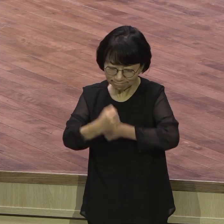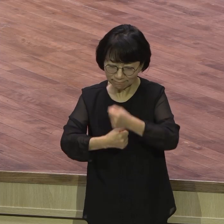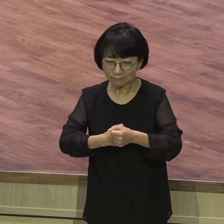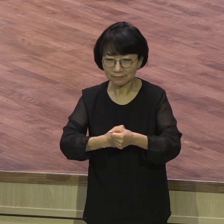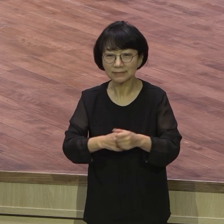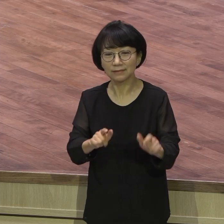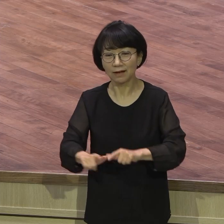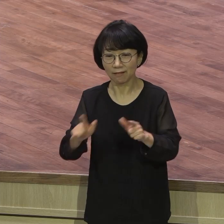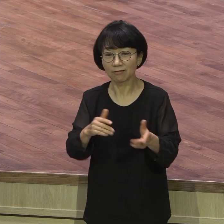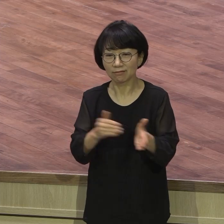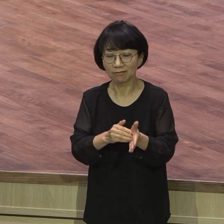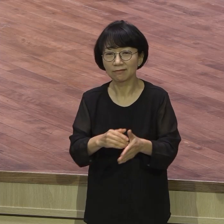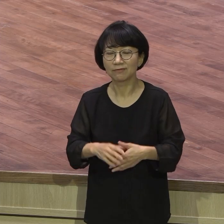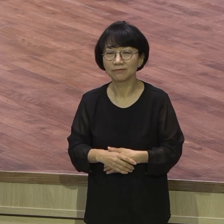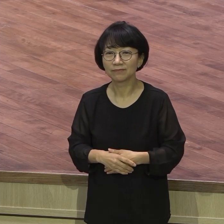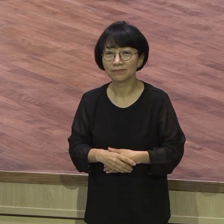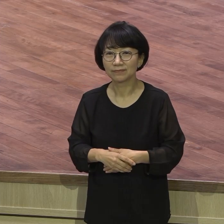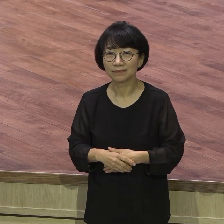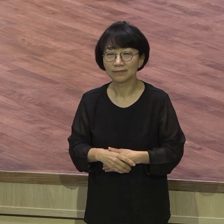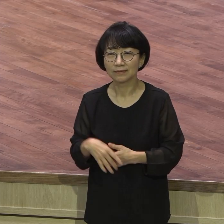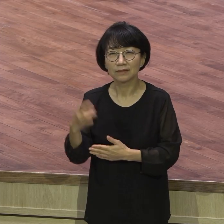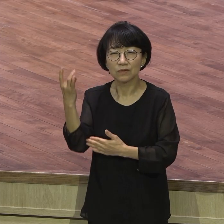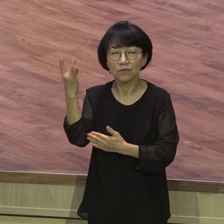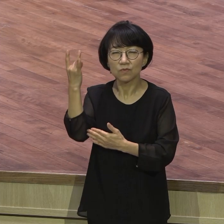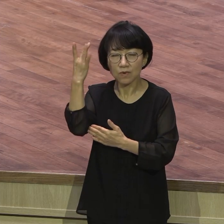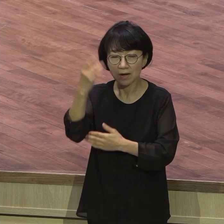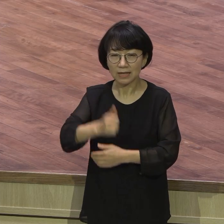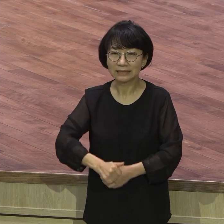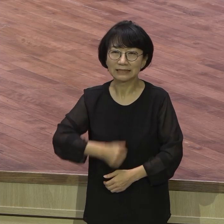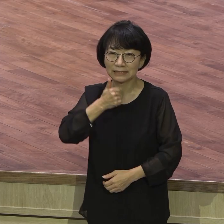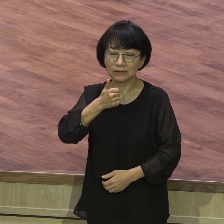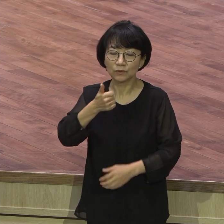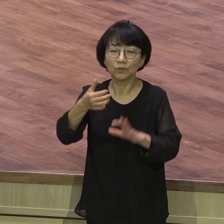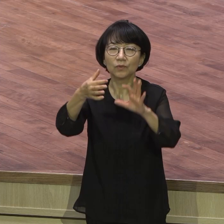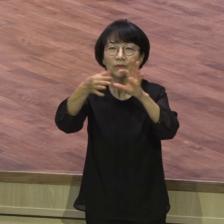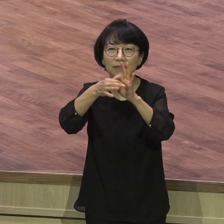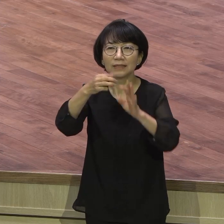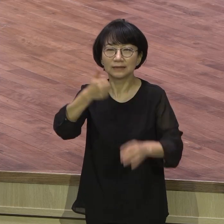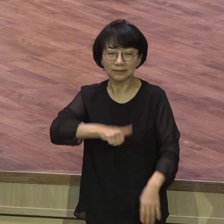내 마음대로 살았던 본질상 진노의 자식들이었어요.